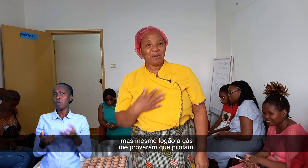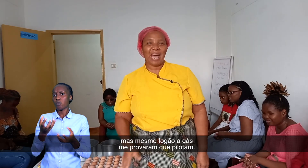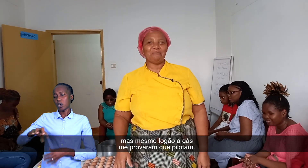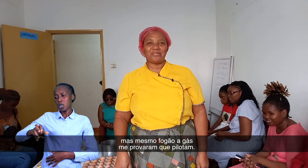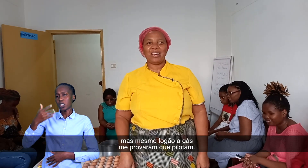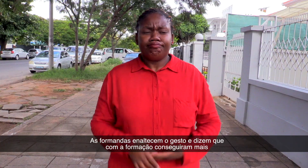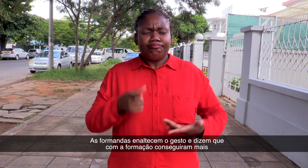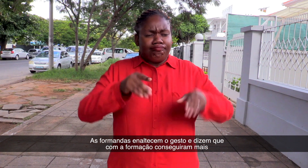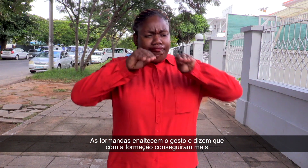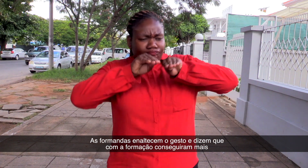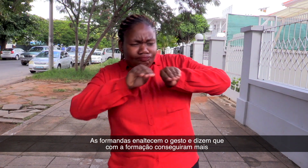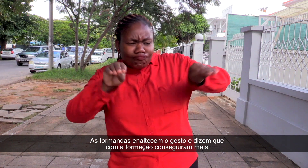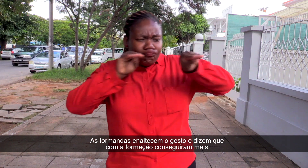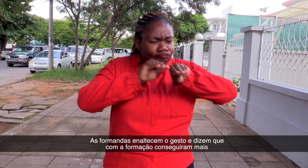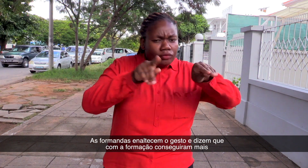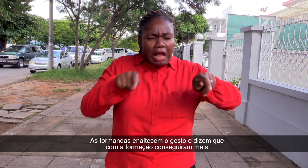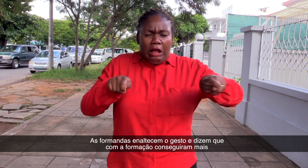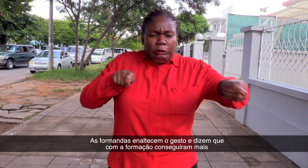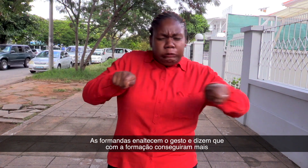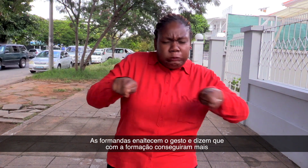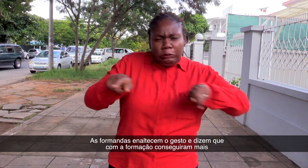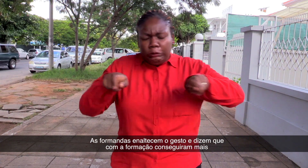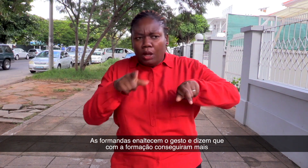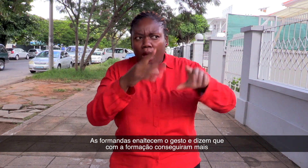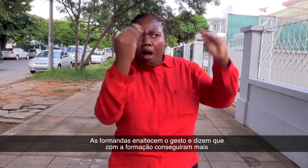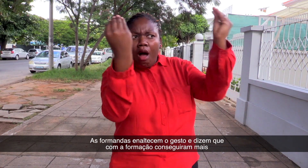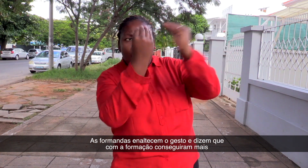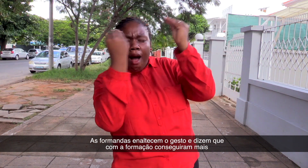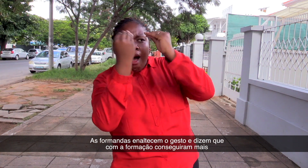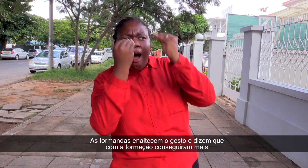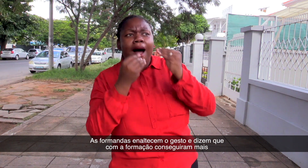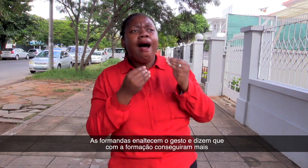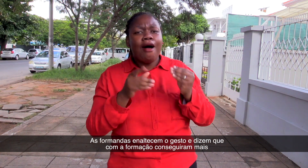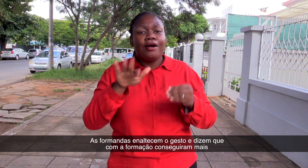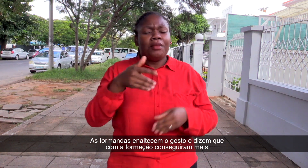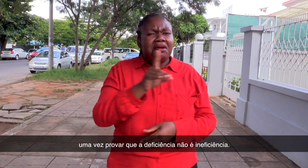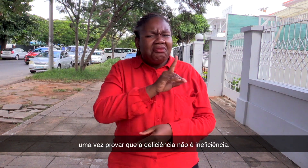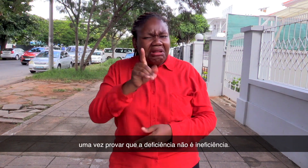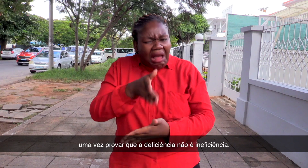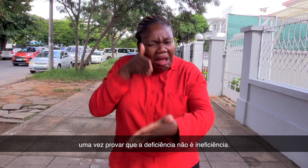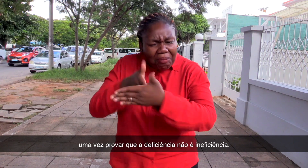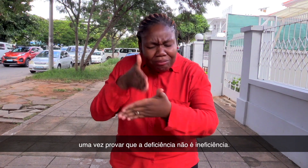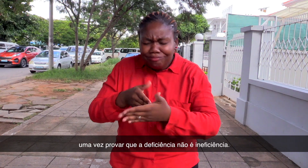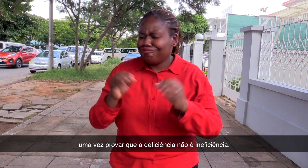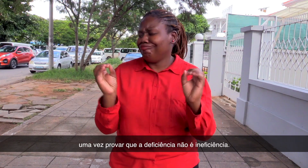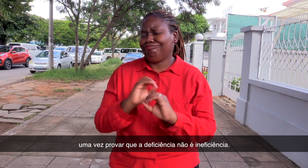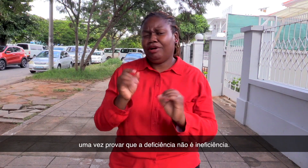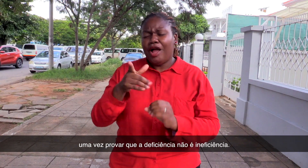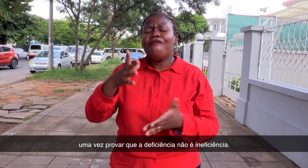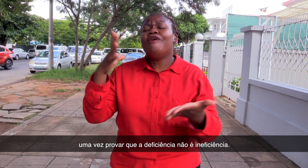pilotávamos. As formandas enaltecem o gesto e dizem que com a capacitação conseguiram mais uma vez provar que a deficiência não